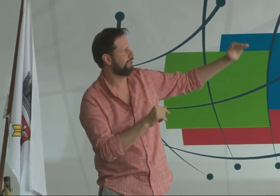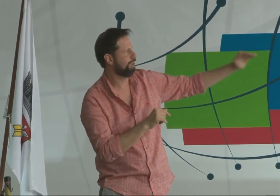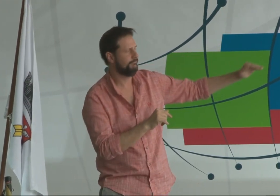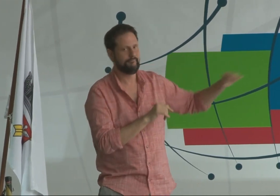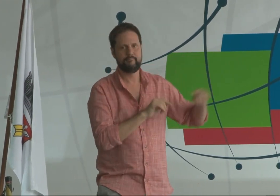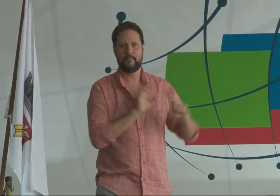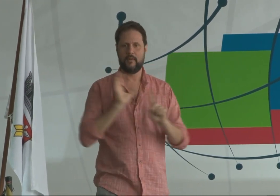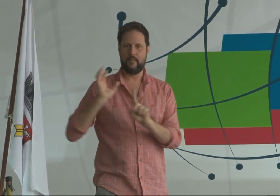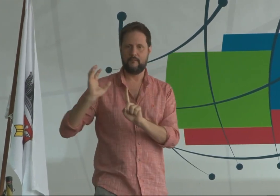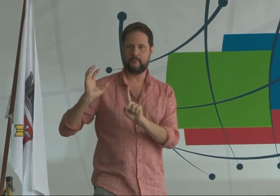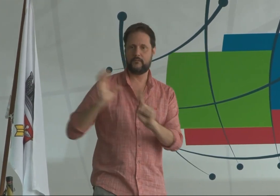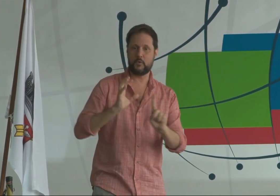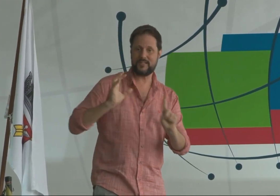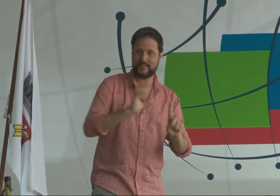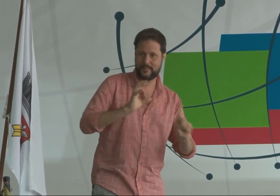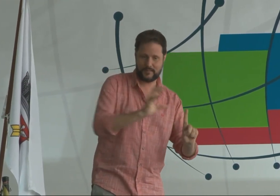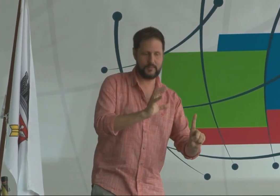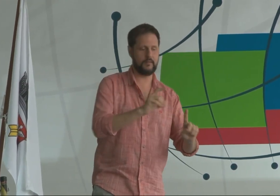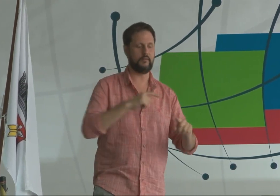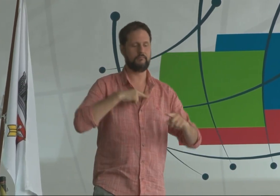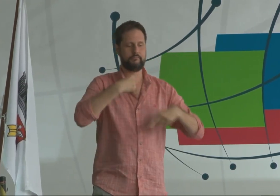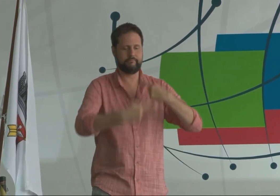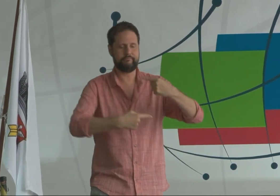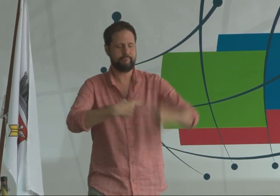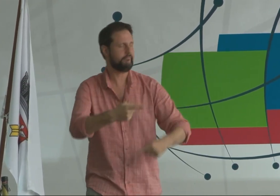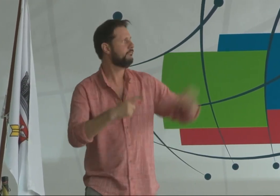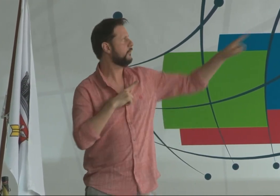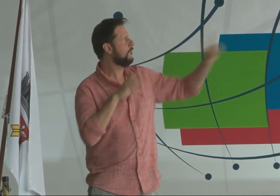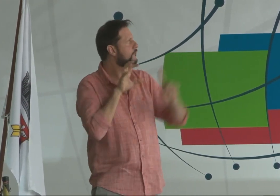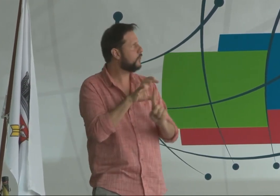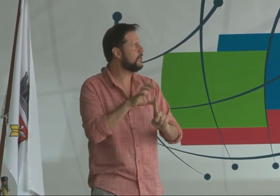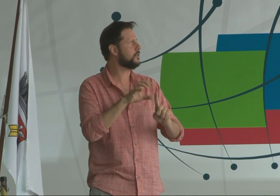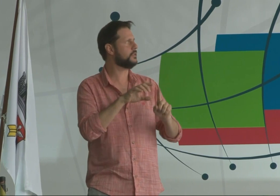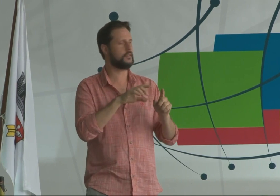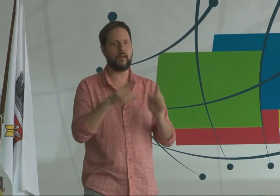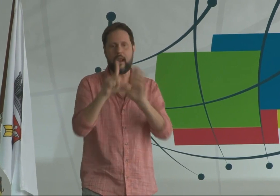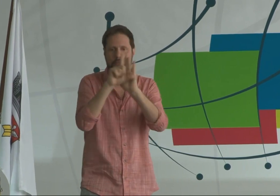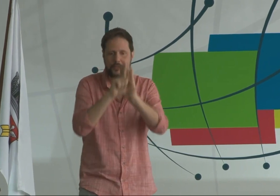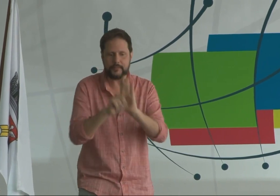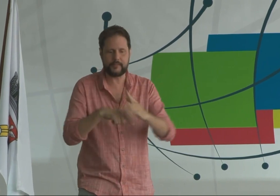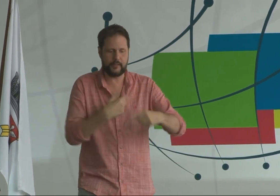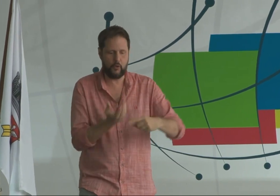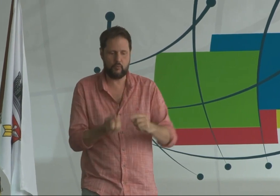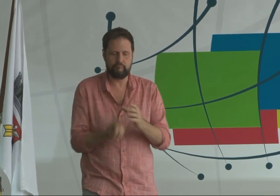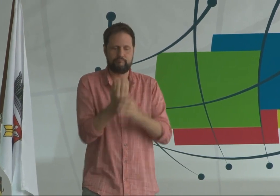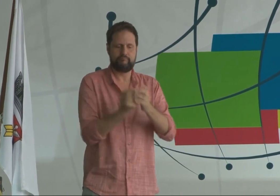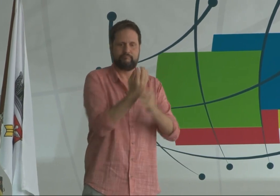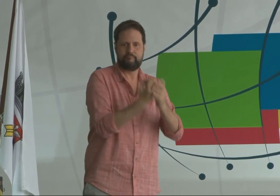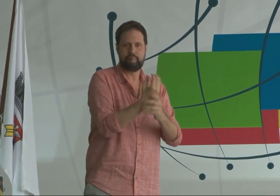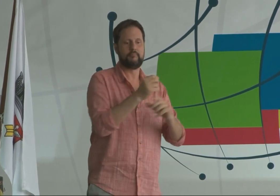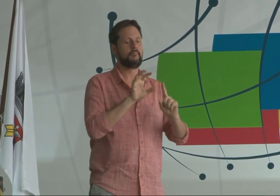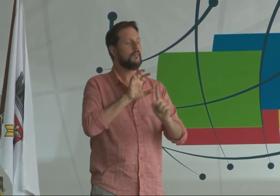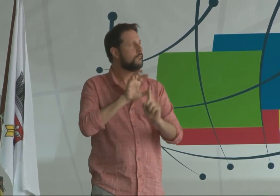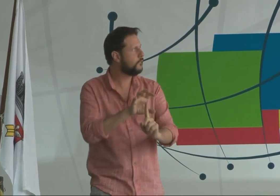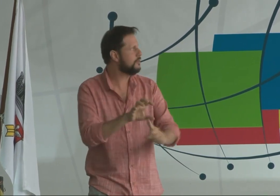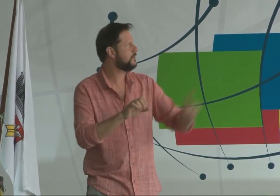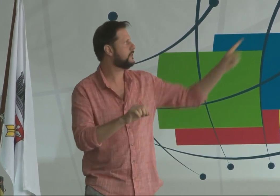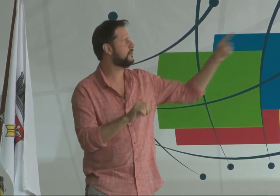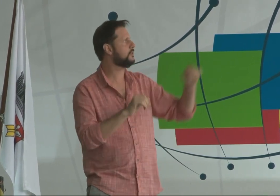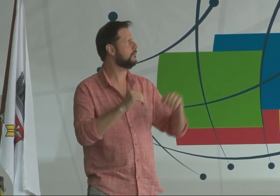aconteceu, basicamente. Né? Então, existem questões que têm influenciado bastante. Há publicações de lei específicas, o